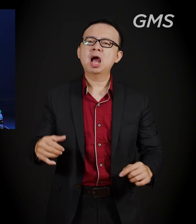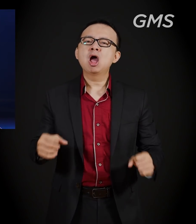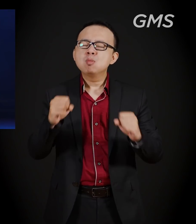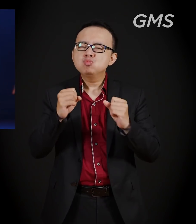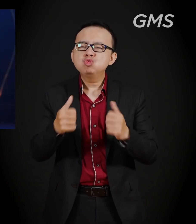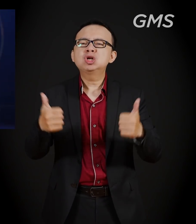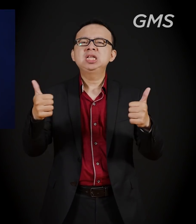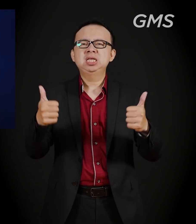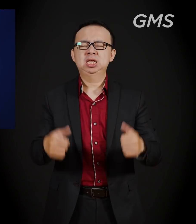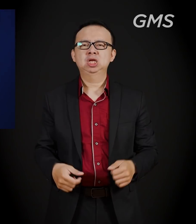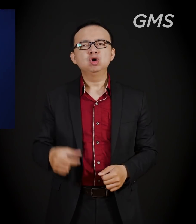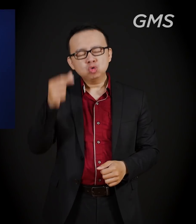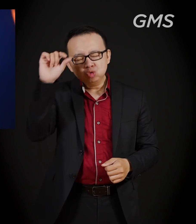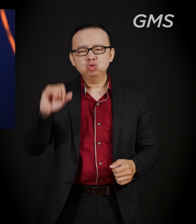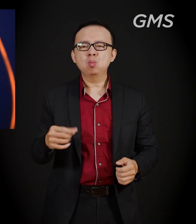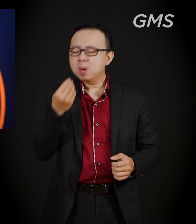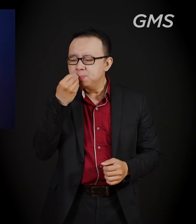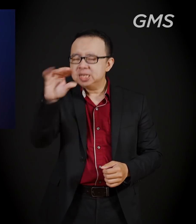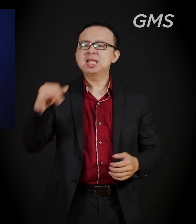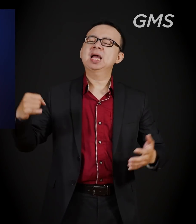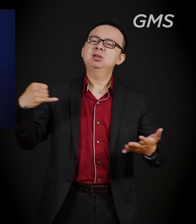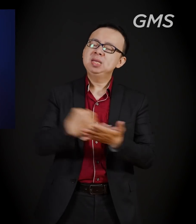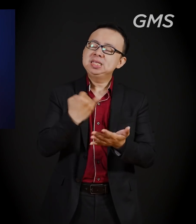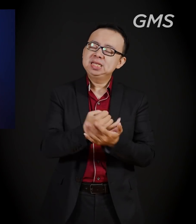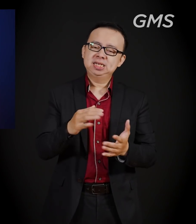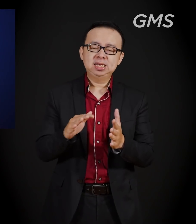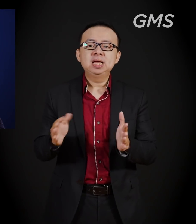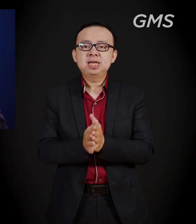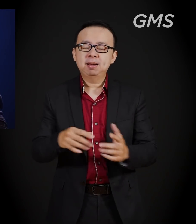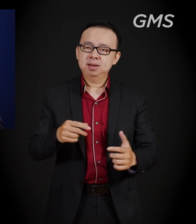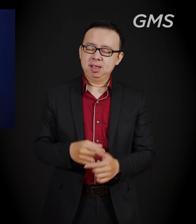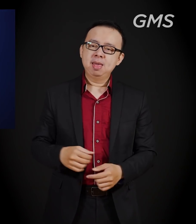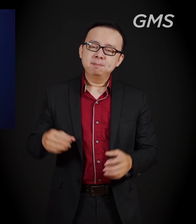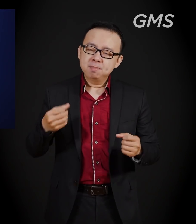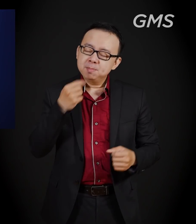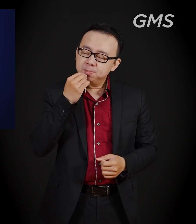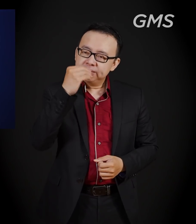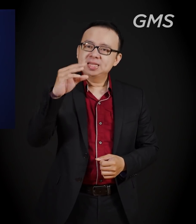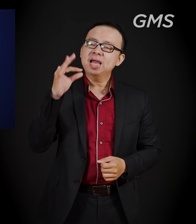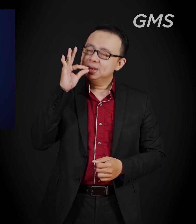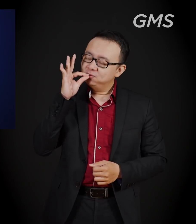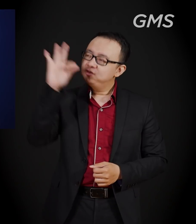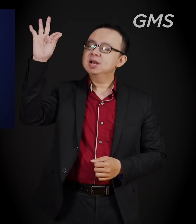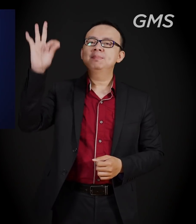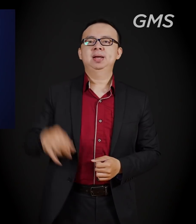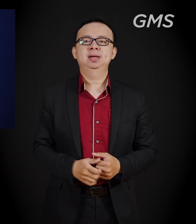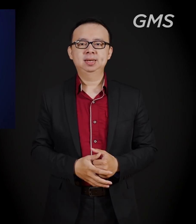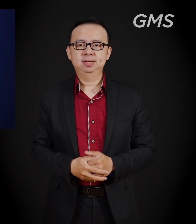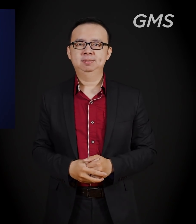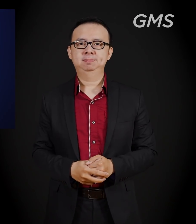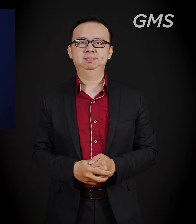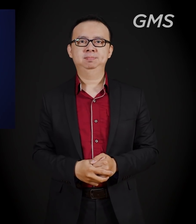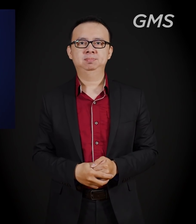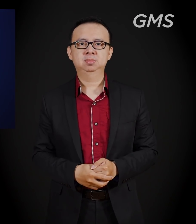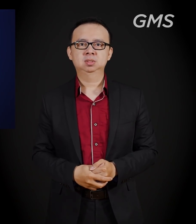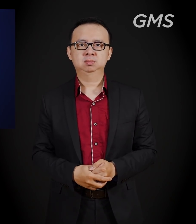Paulus bilang kepada Timotius, beritakan firman. Di akhir zaman, setan mau buat gereja sibuk hanya